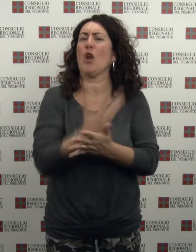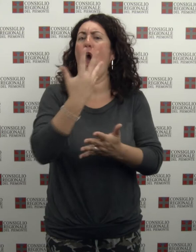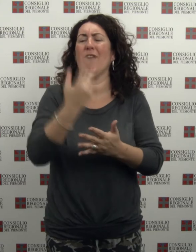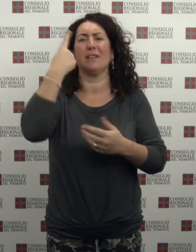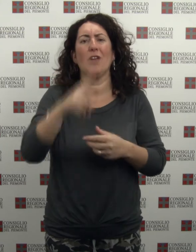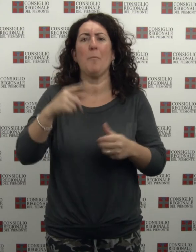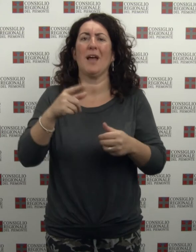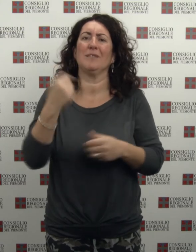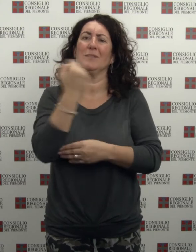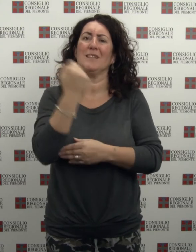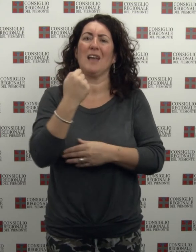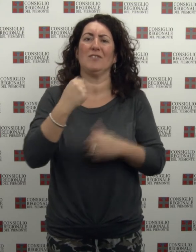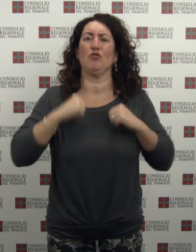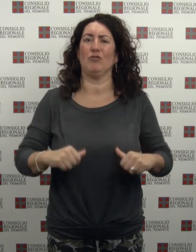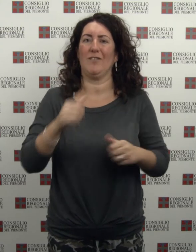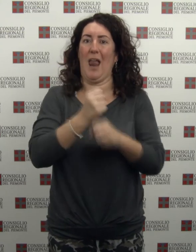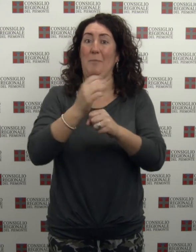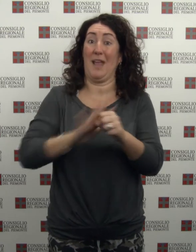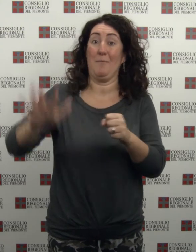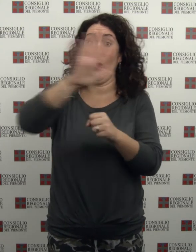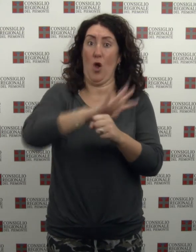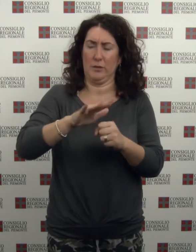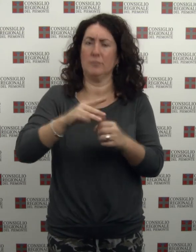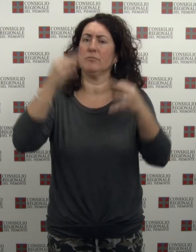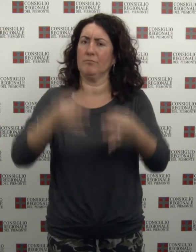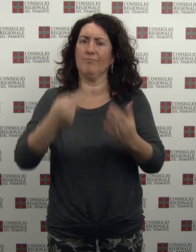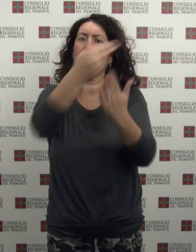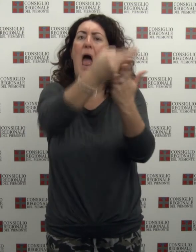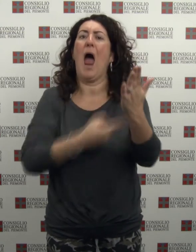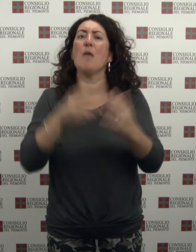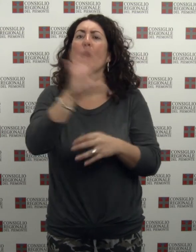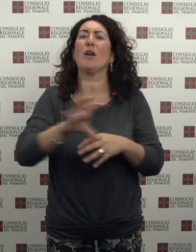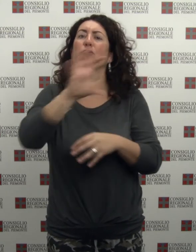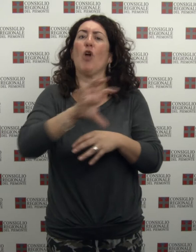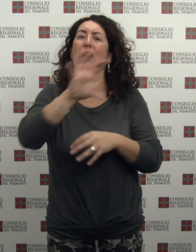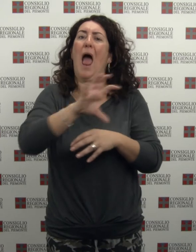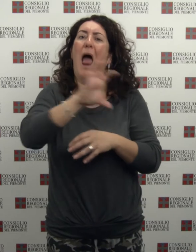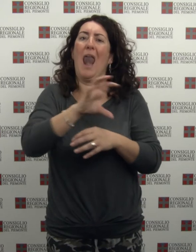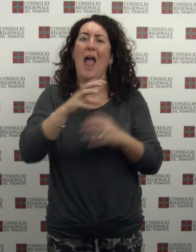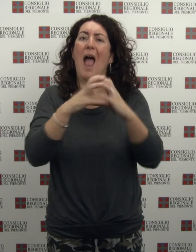territorio piemontese. Verrà inoltre istituito l'albo regionale degli enti di servizio civile.